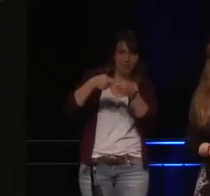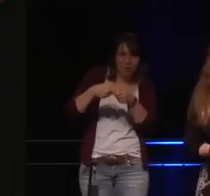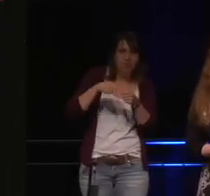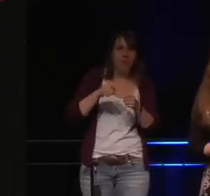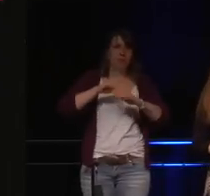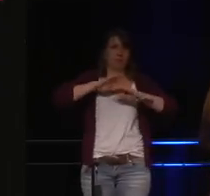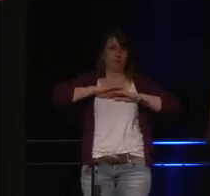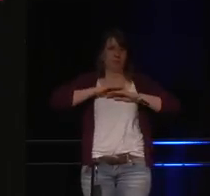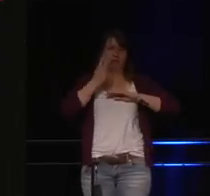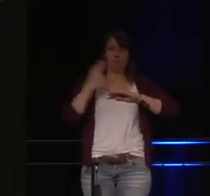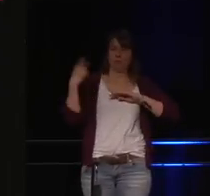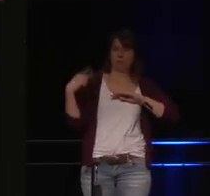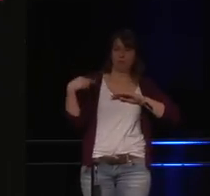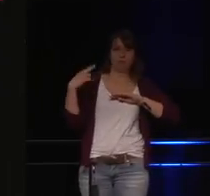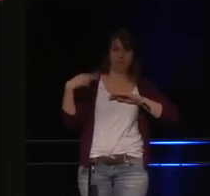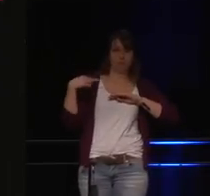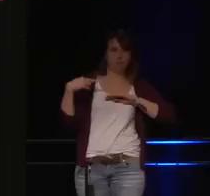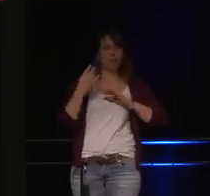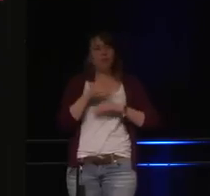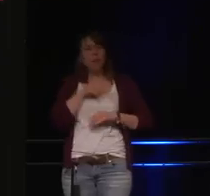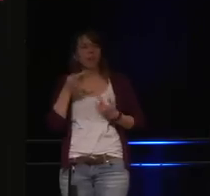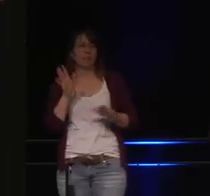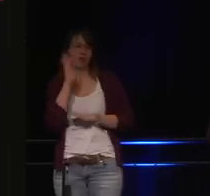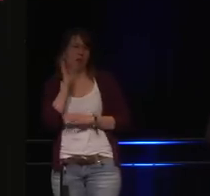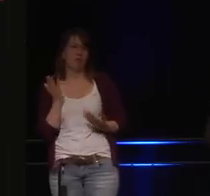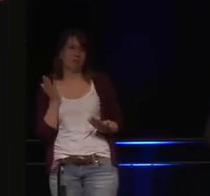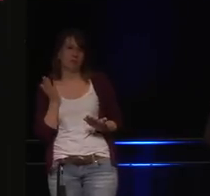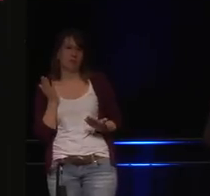fitness tracker y algo que mide el sueño.